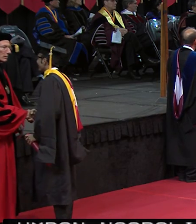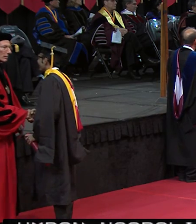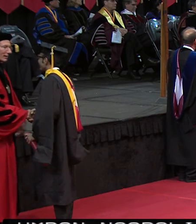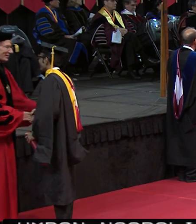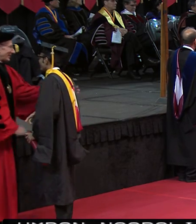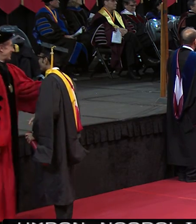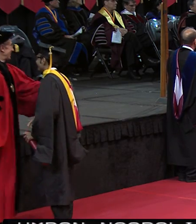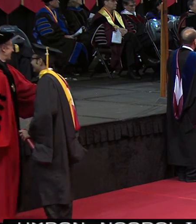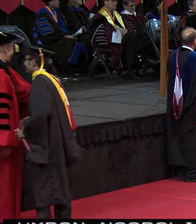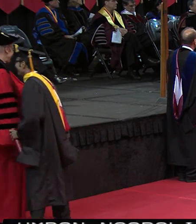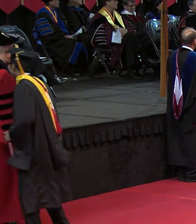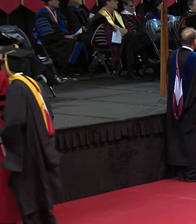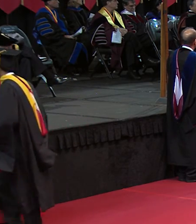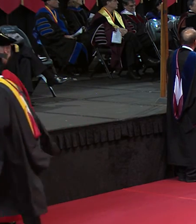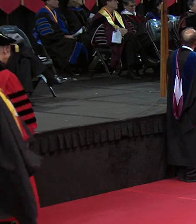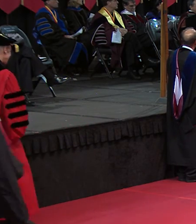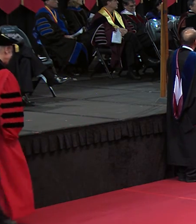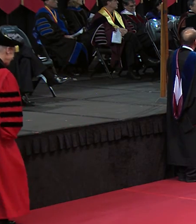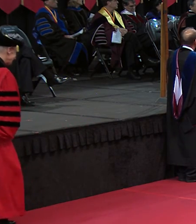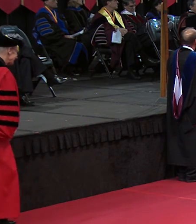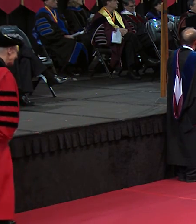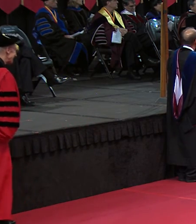Adi Kumar Deepak Bhai Patel.